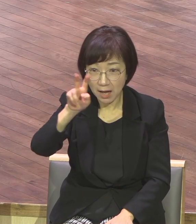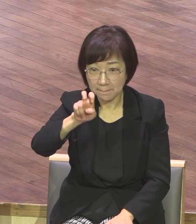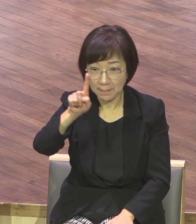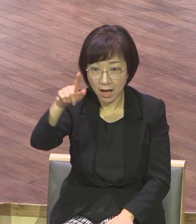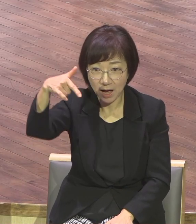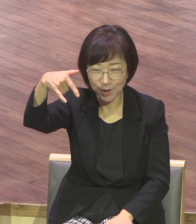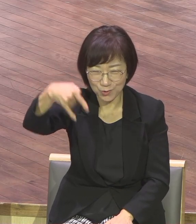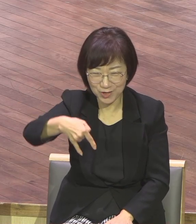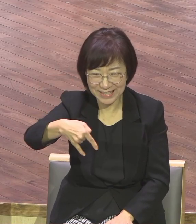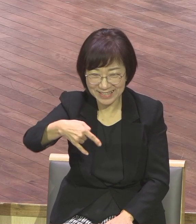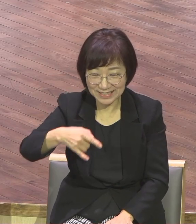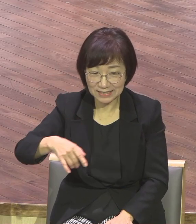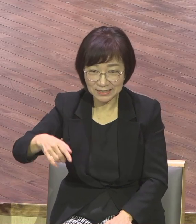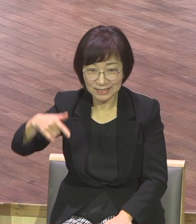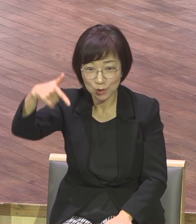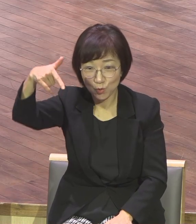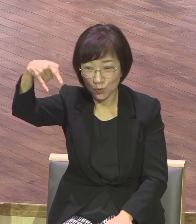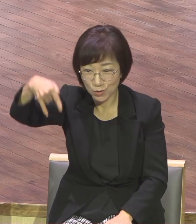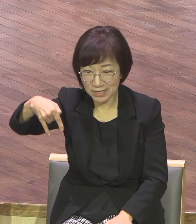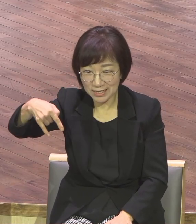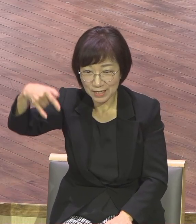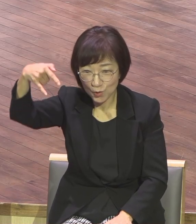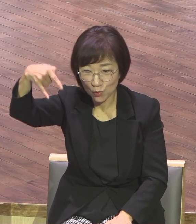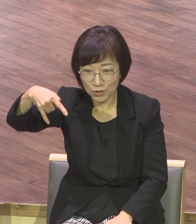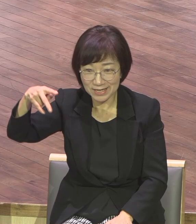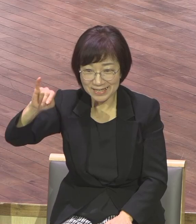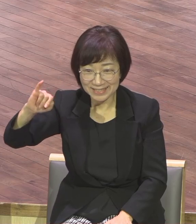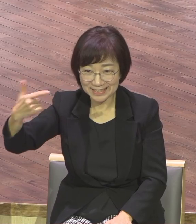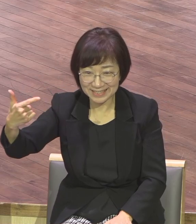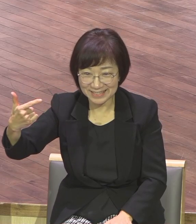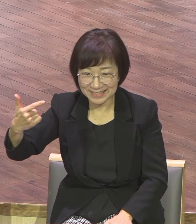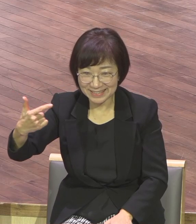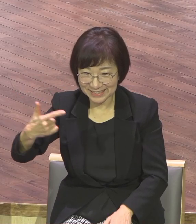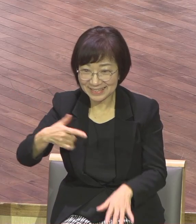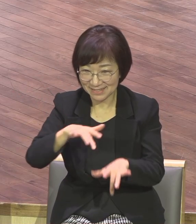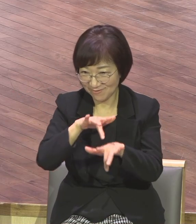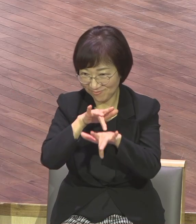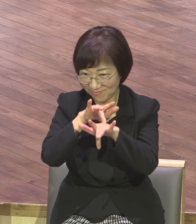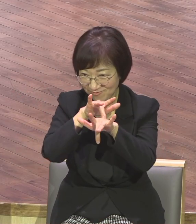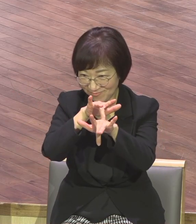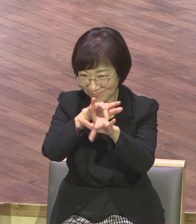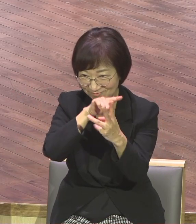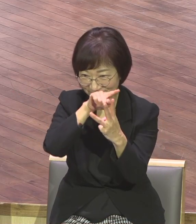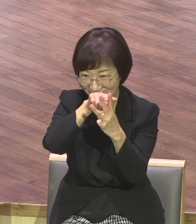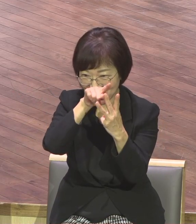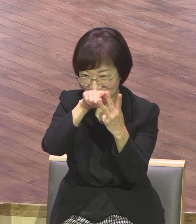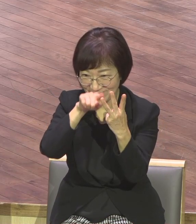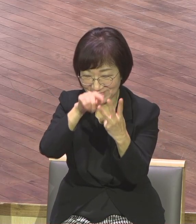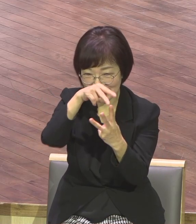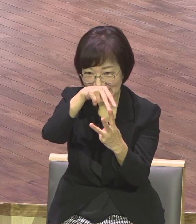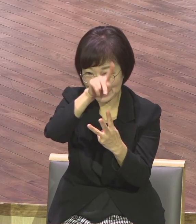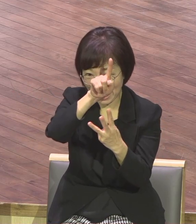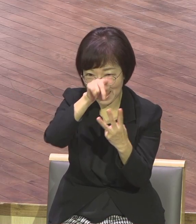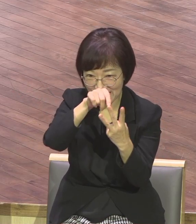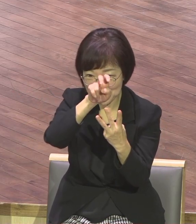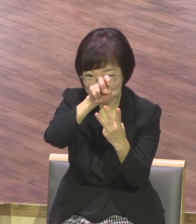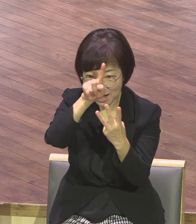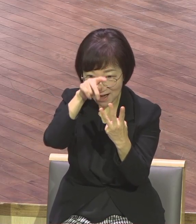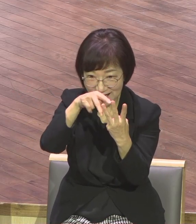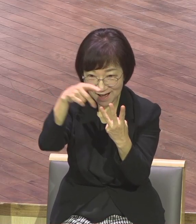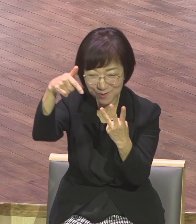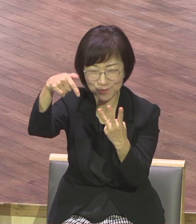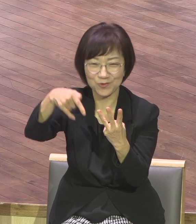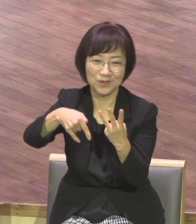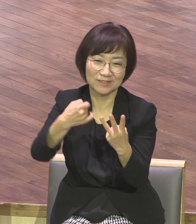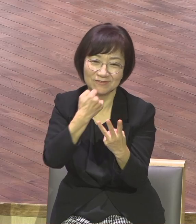해가지고 계속 공격을 하기 때문에 신앙생활 잘 하지 못하도록, 교회 유익한 일을 하지 못하도록, 계속 부흥을 방해하도록